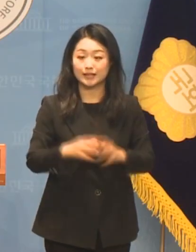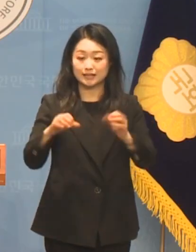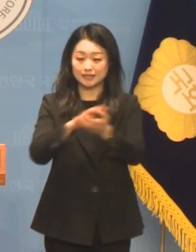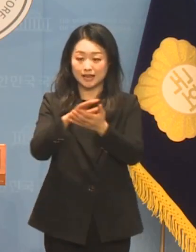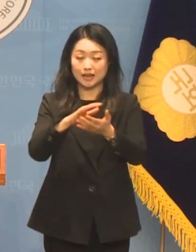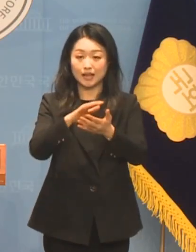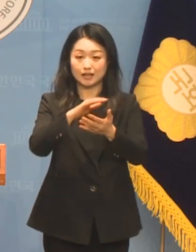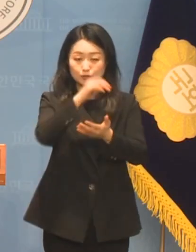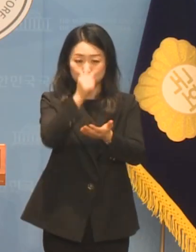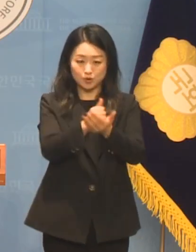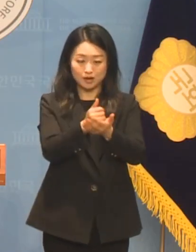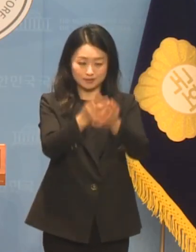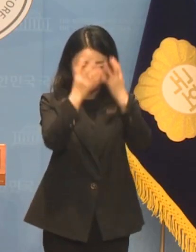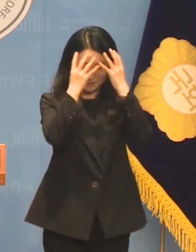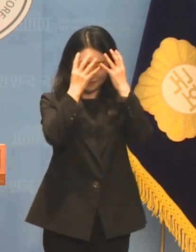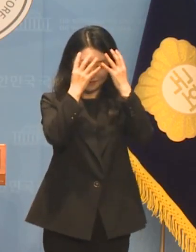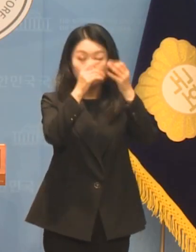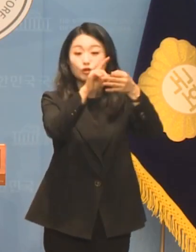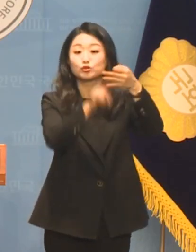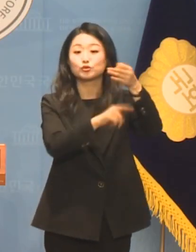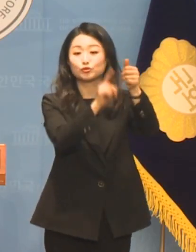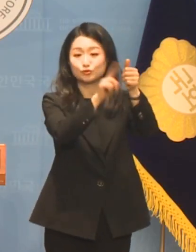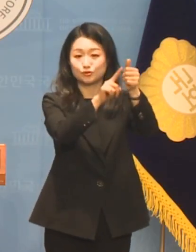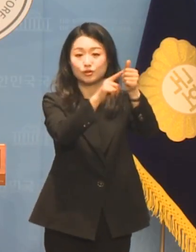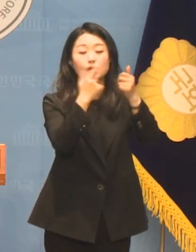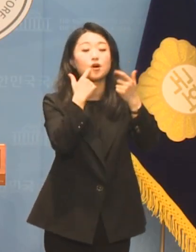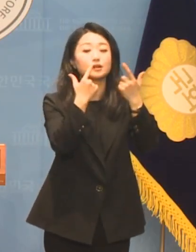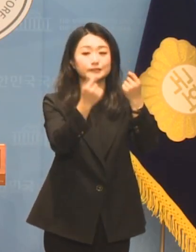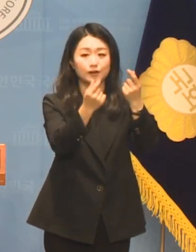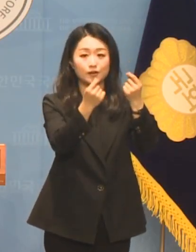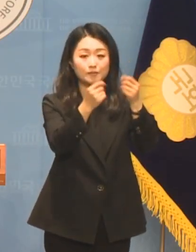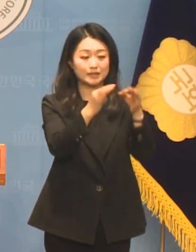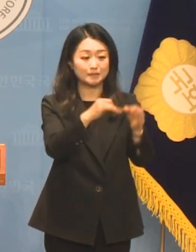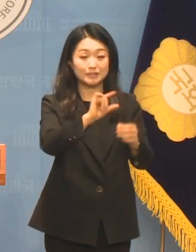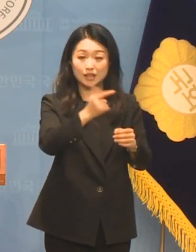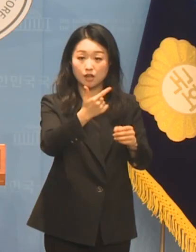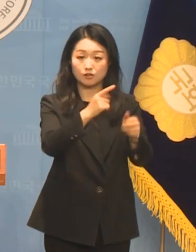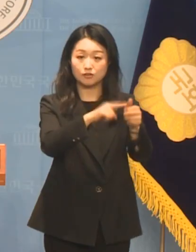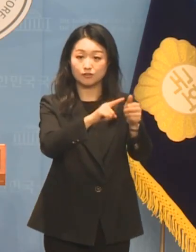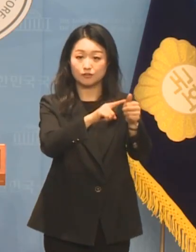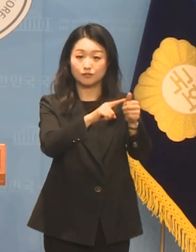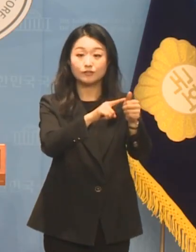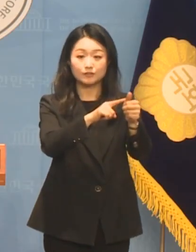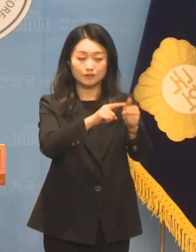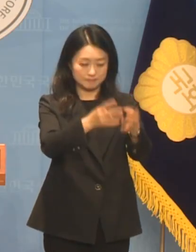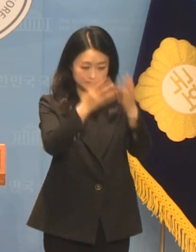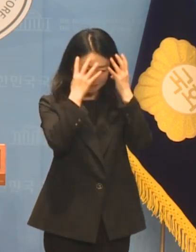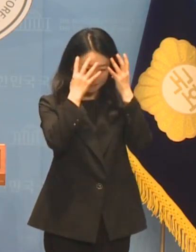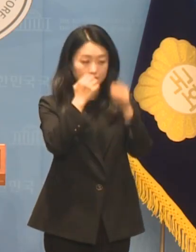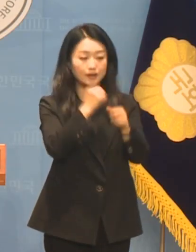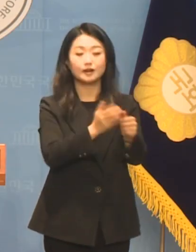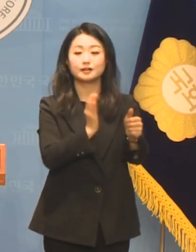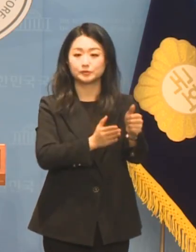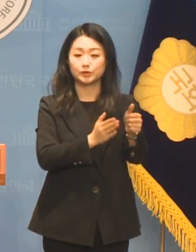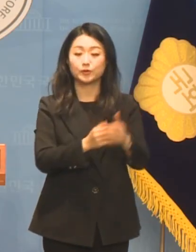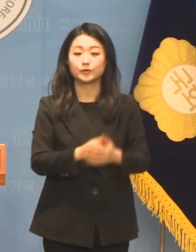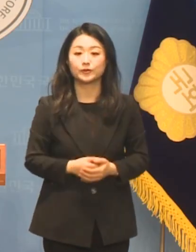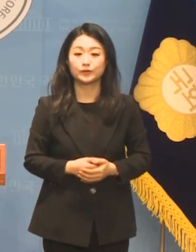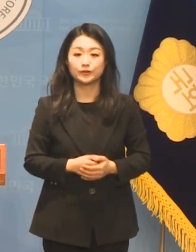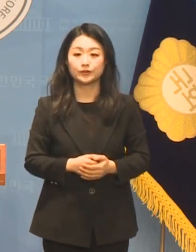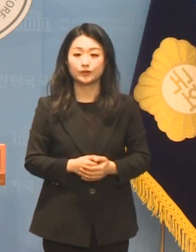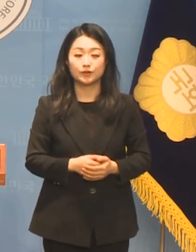내란 수괴죄로 감옥에서 노후를 보내게 될 윤석열처럼 김기현 의원도 업보를 치러야 합니다.